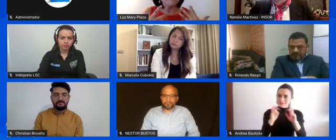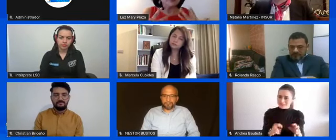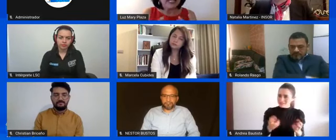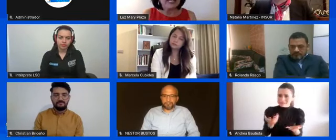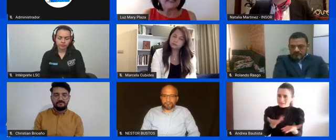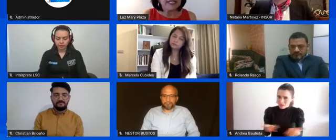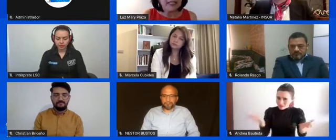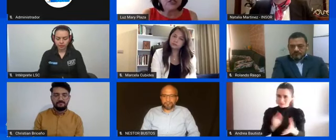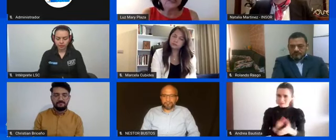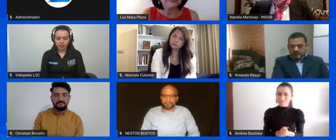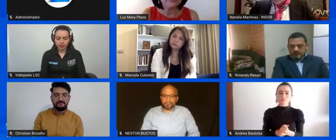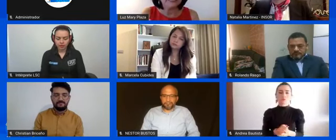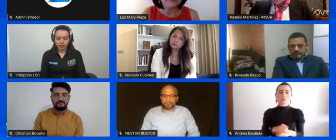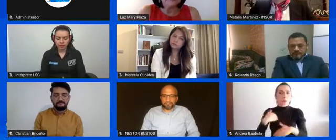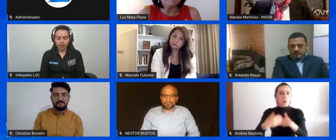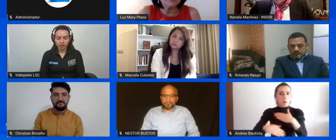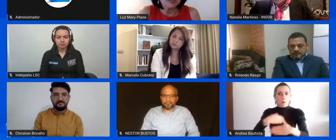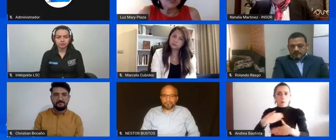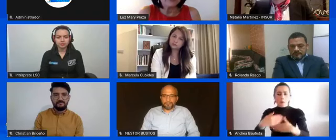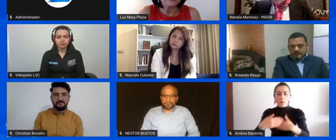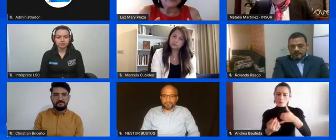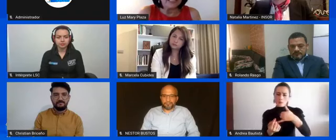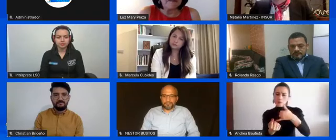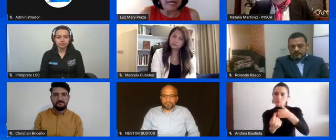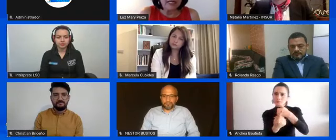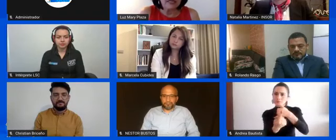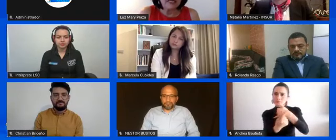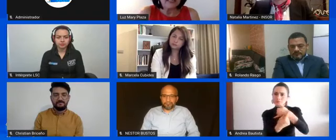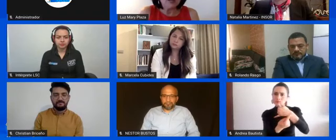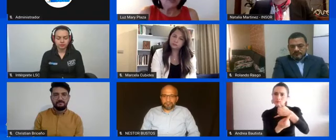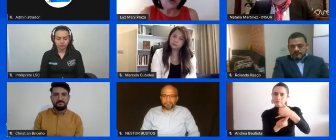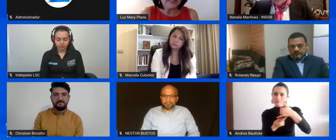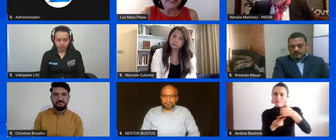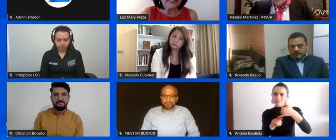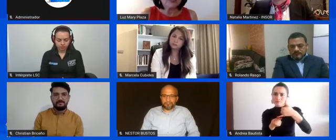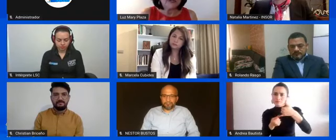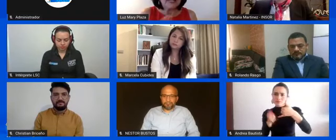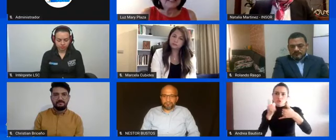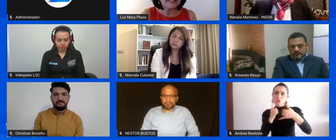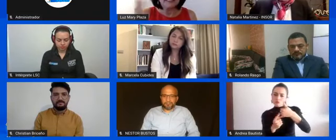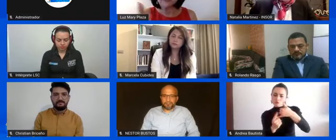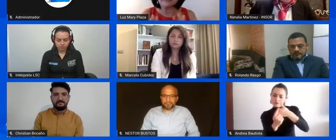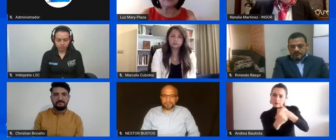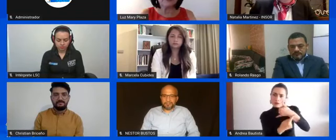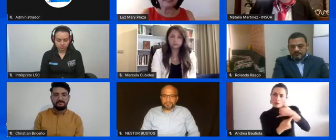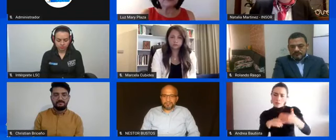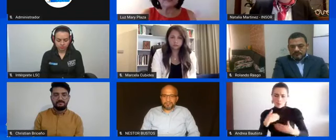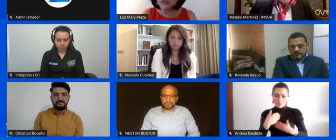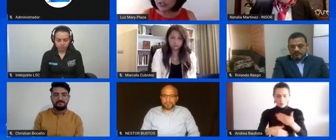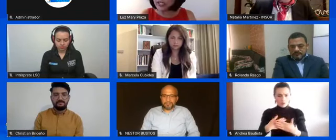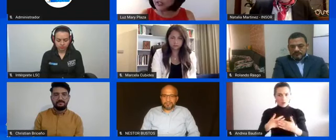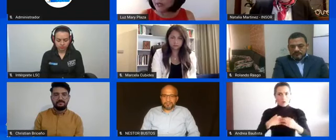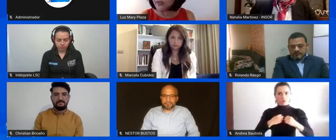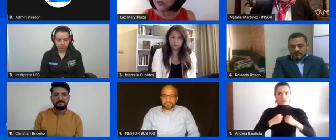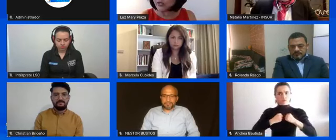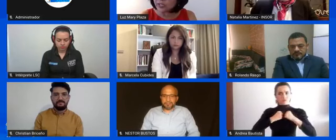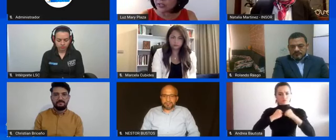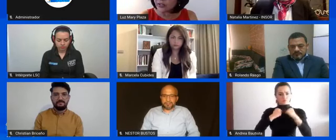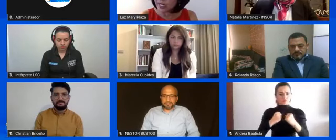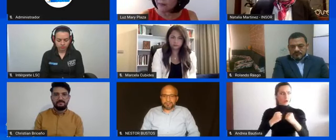fue fortaleciendo y la gente ya empezó a reclamar como, ok, esto va así y de esta manera es que funciona y no